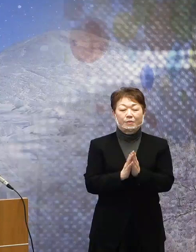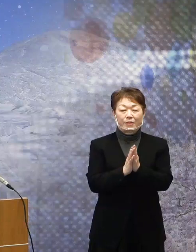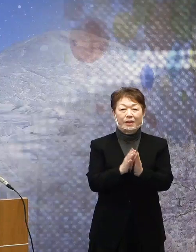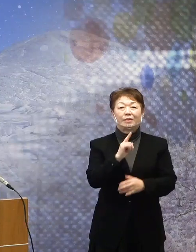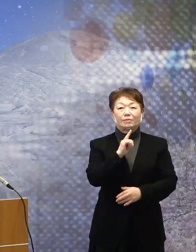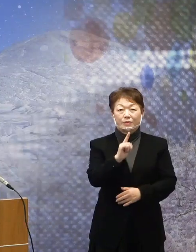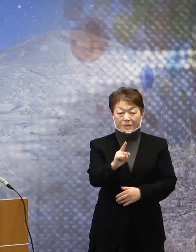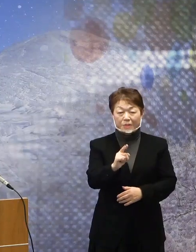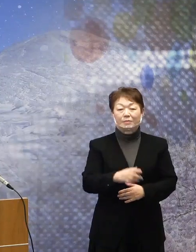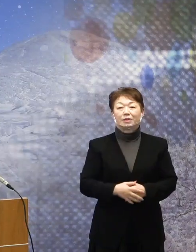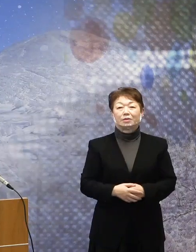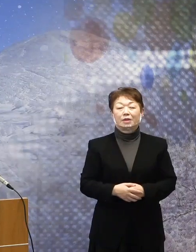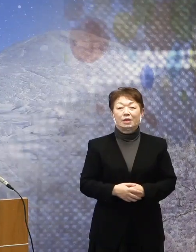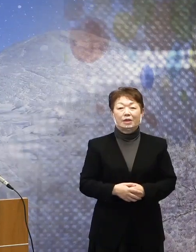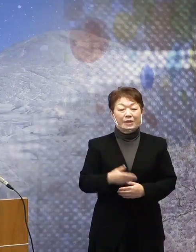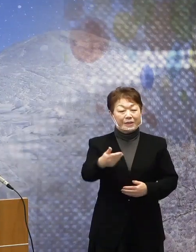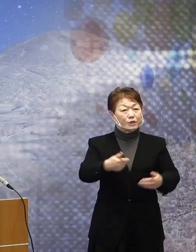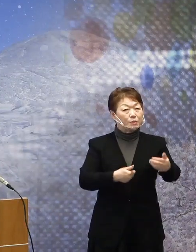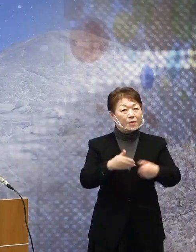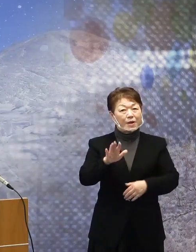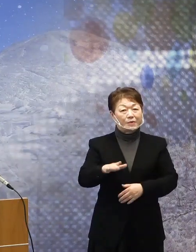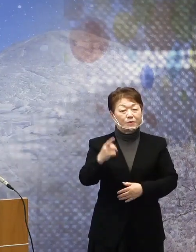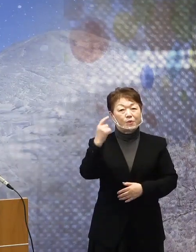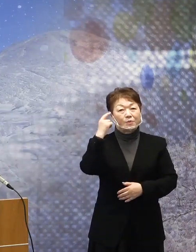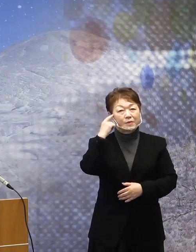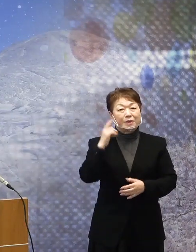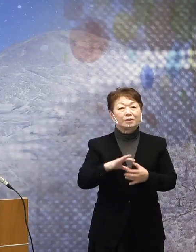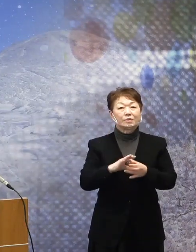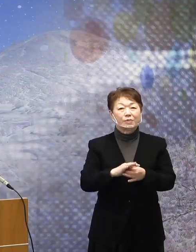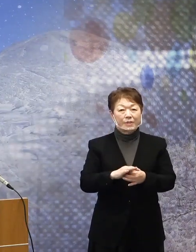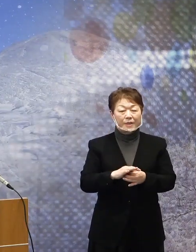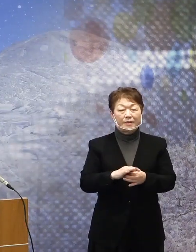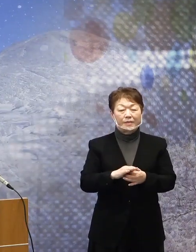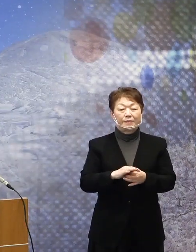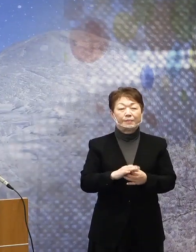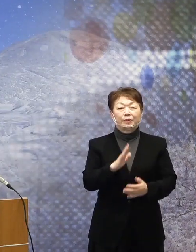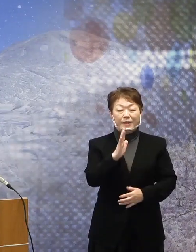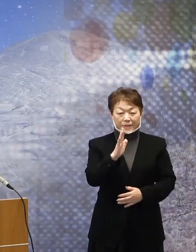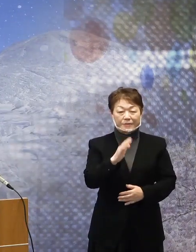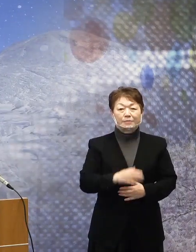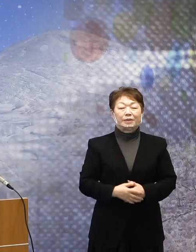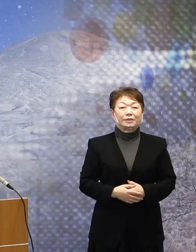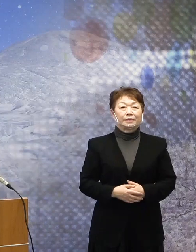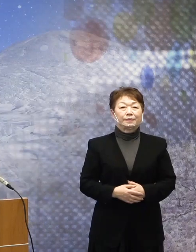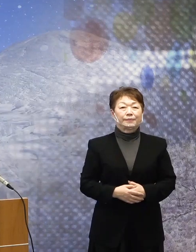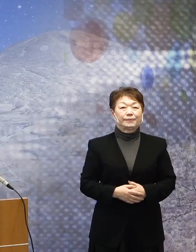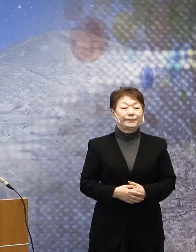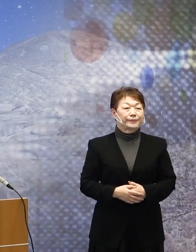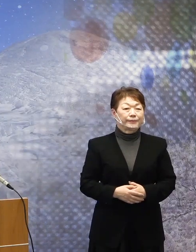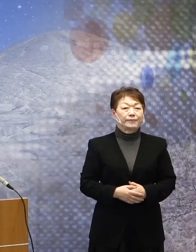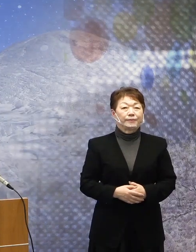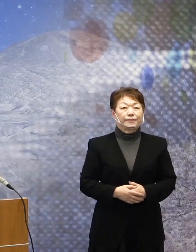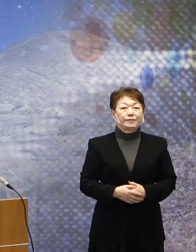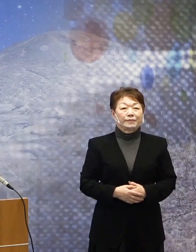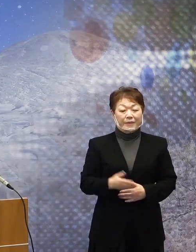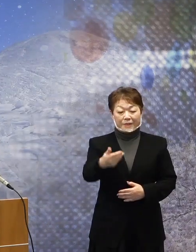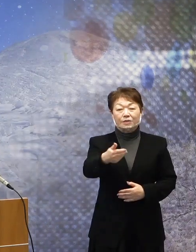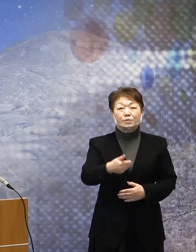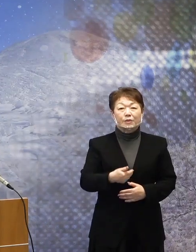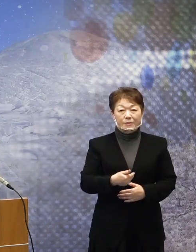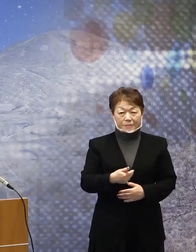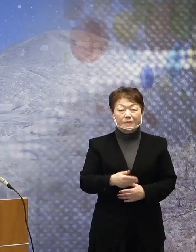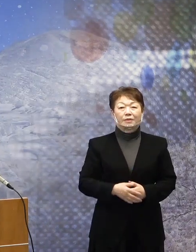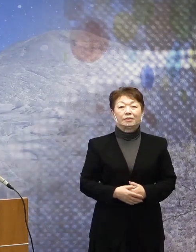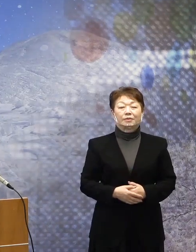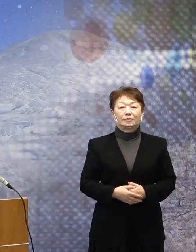上げます。本日は質問多々あろうかと思いますので皆さんからお受けしたいと思っております。 はい、それではご質問をお受け